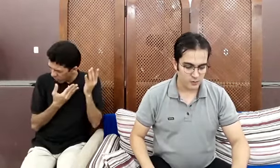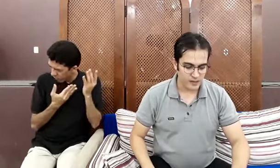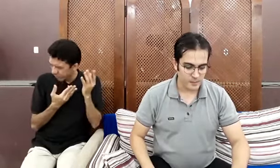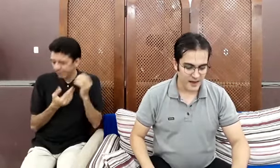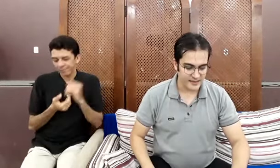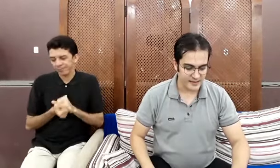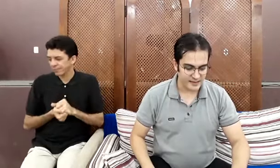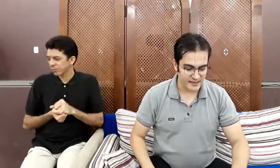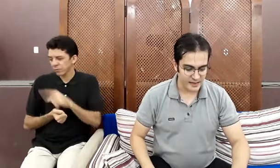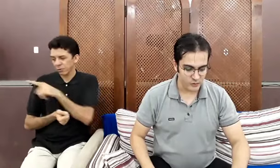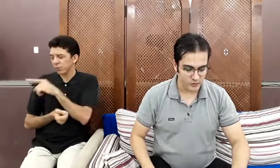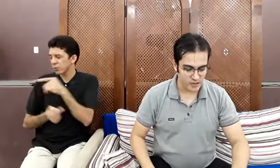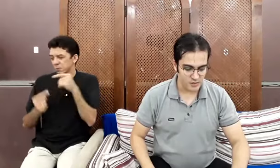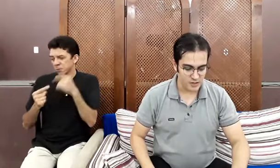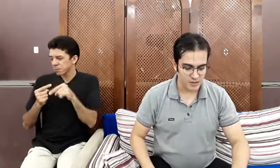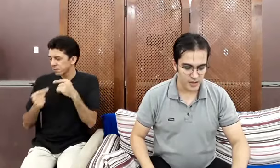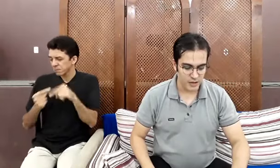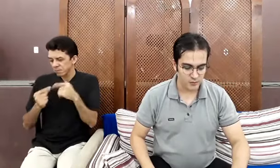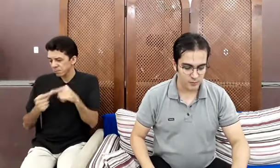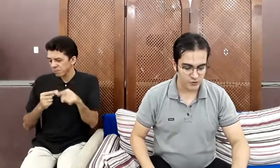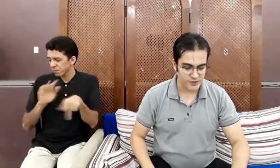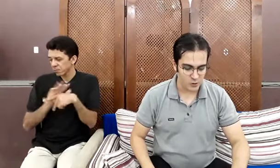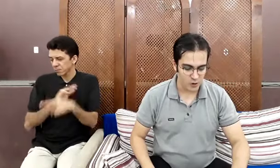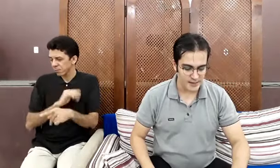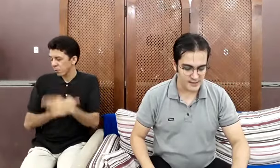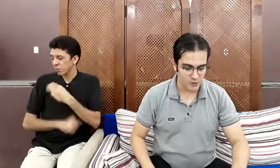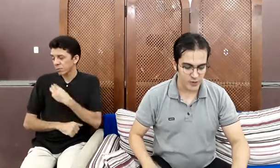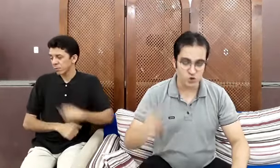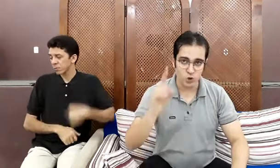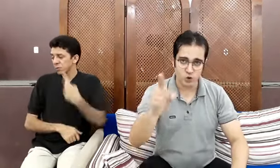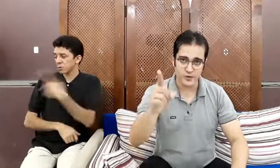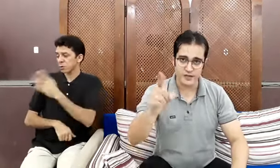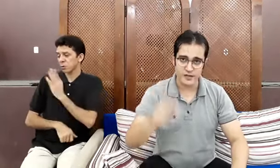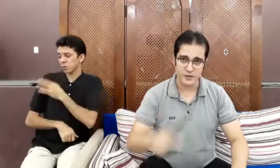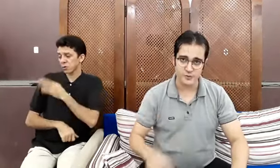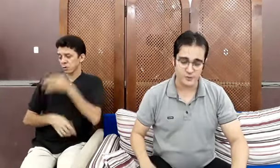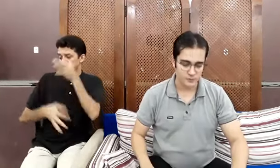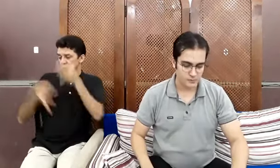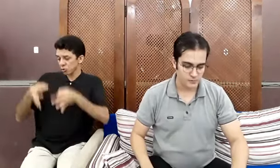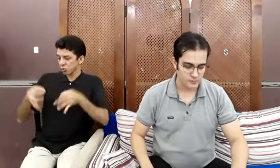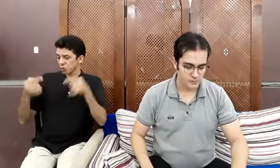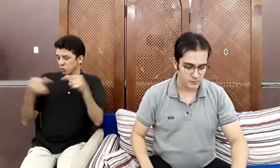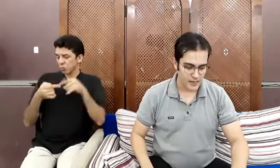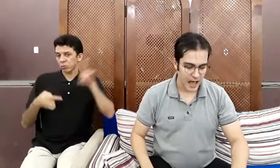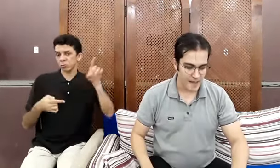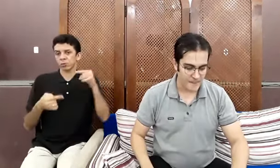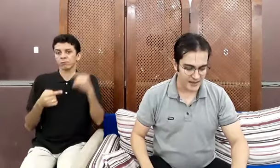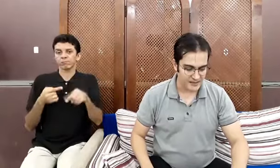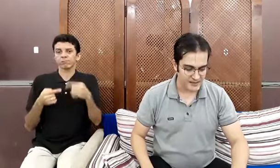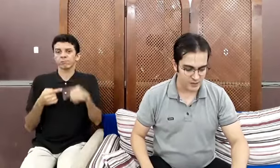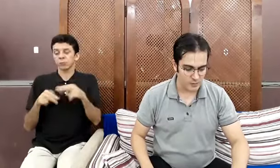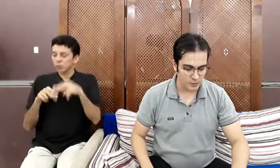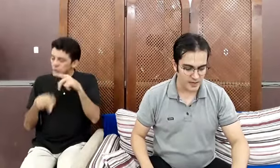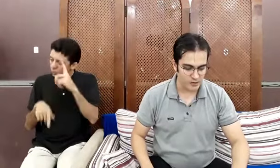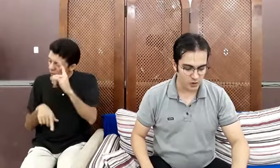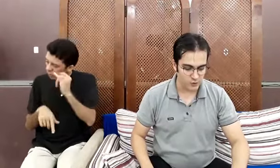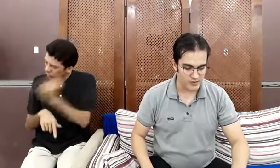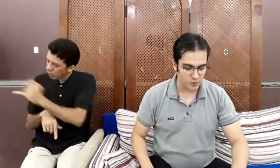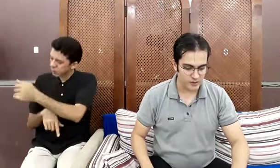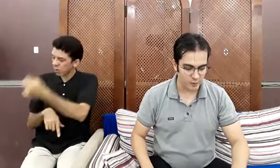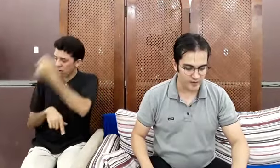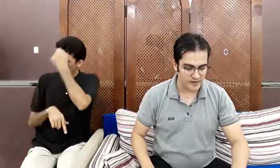Você não tem parte nem direito neste ministério, pois seu coração não é justo diante de Deus. Arrependa-se da sua maldade e